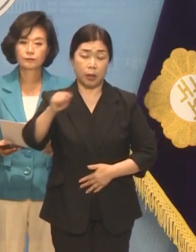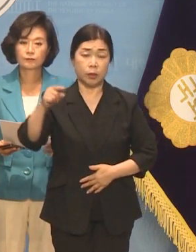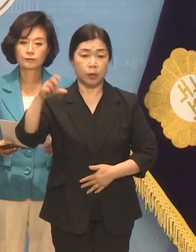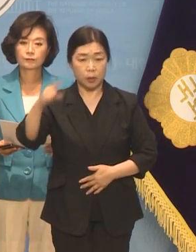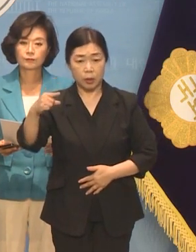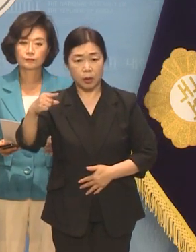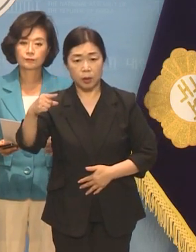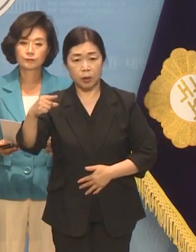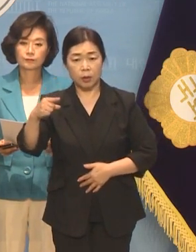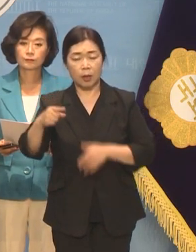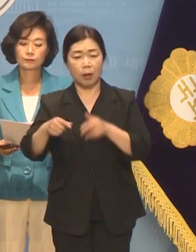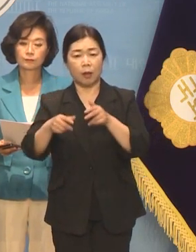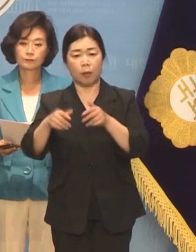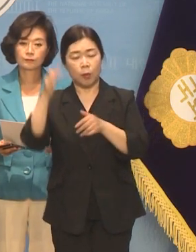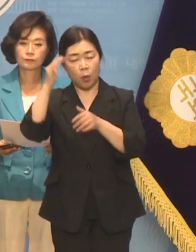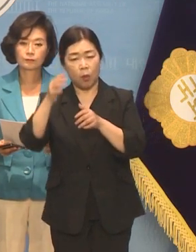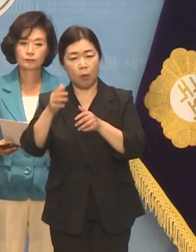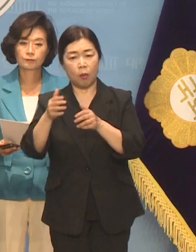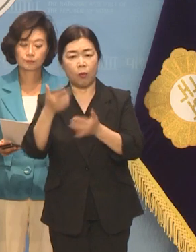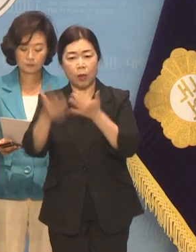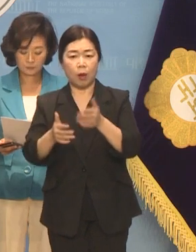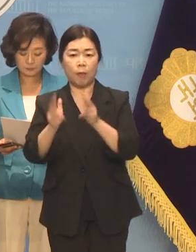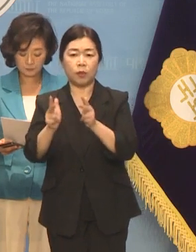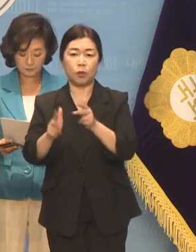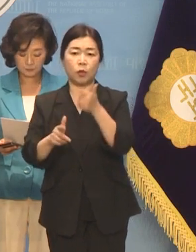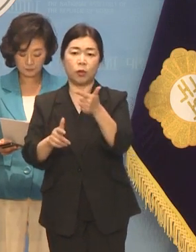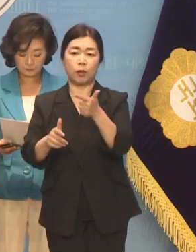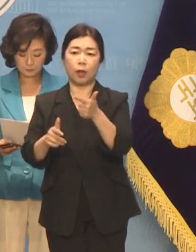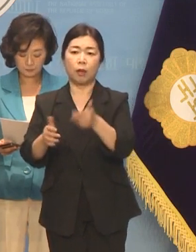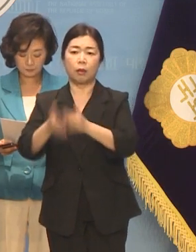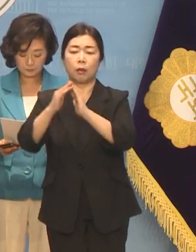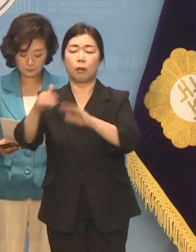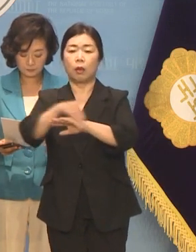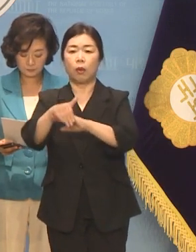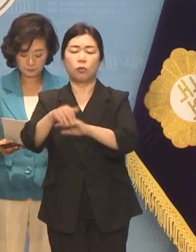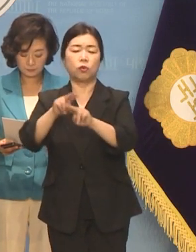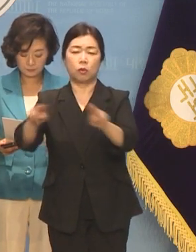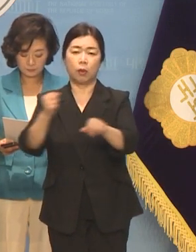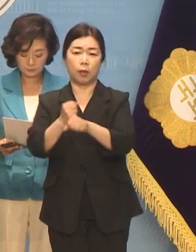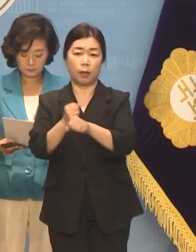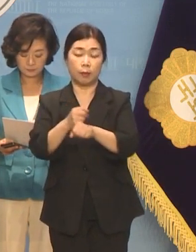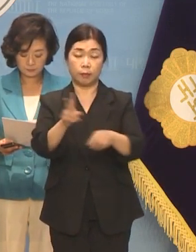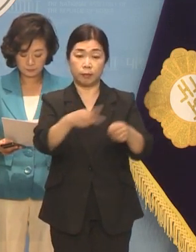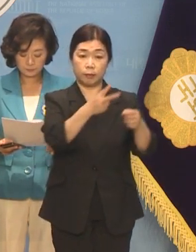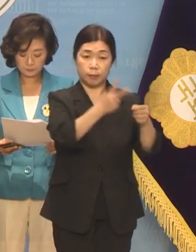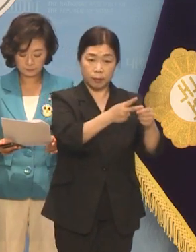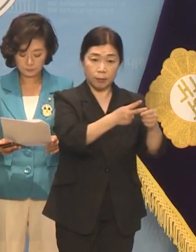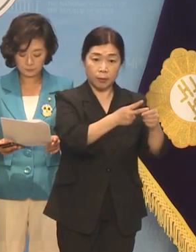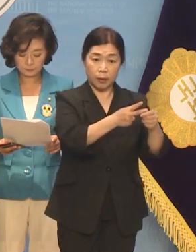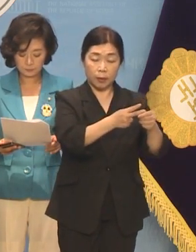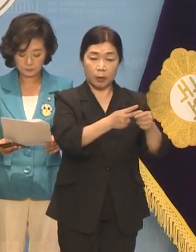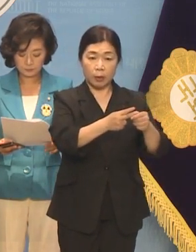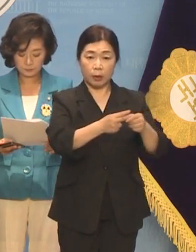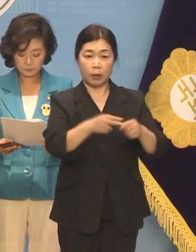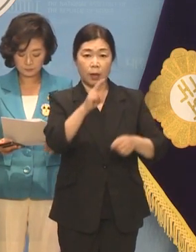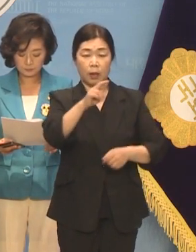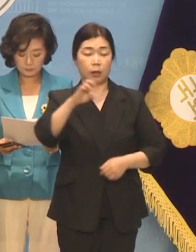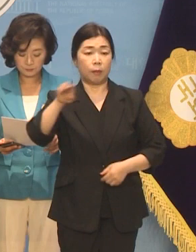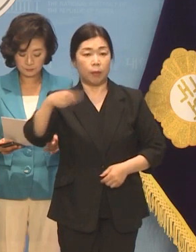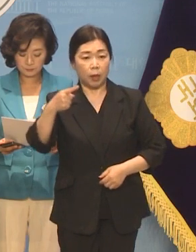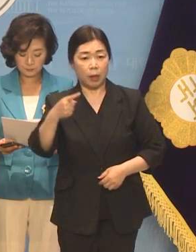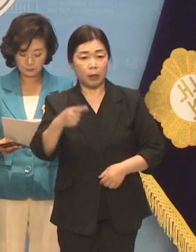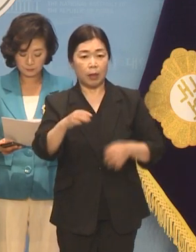계획을 취소하라. 2. 시대의 대세인 알리백 의무화 및 탄소 국경 조정 제도